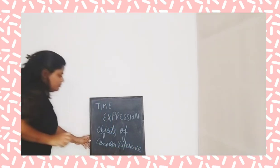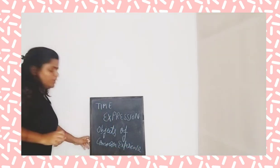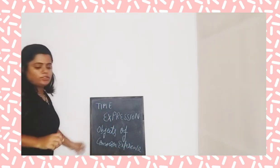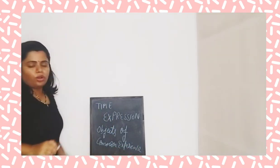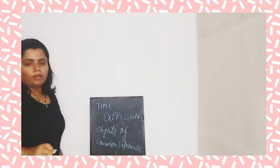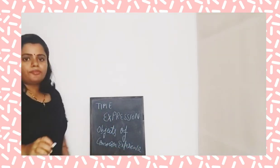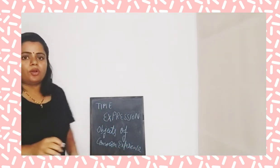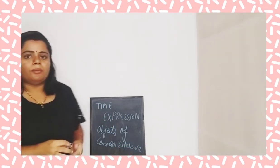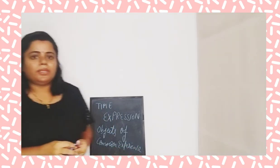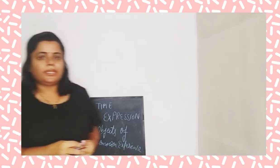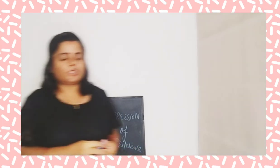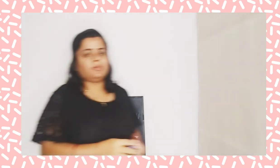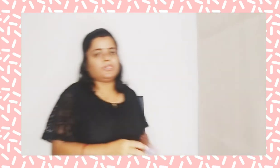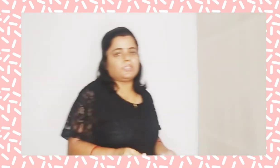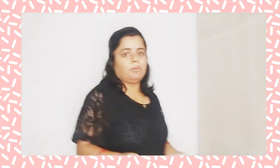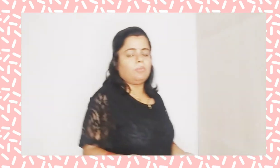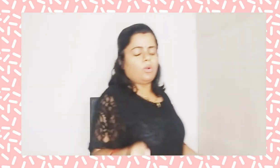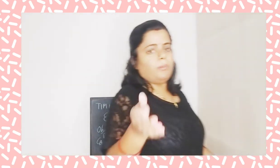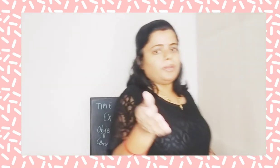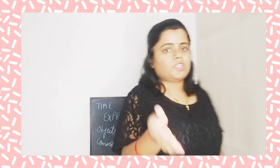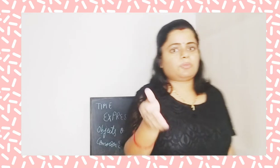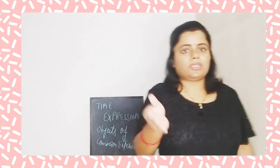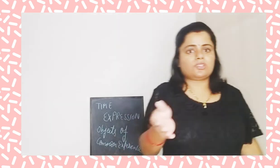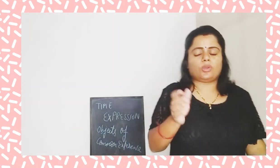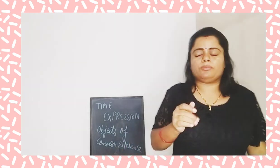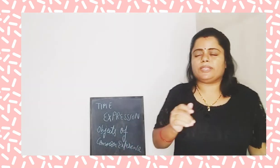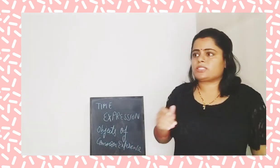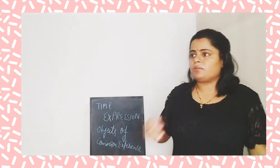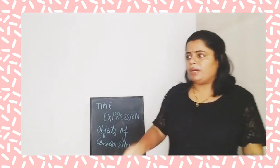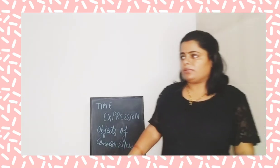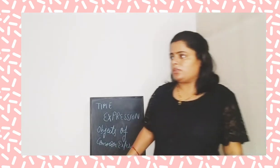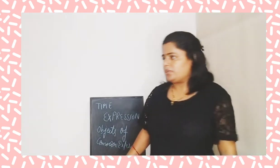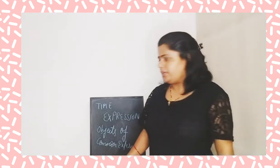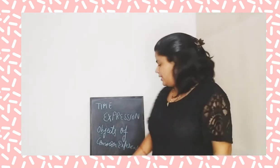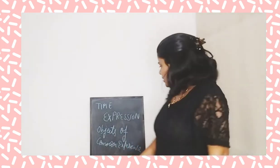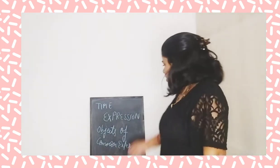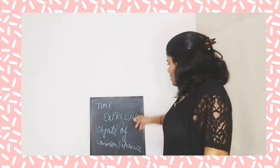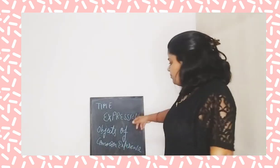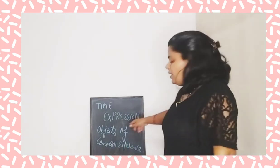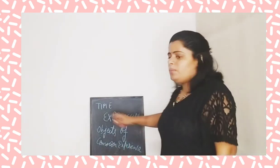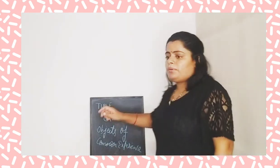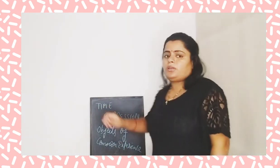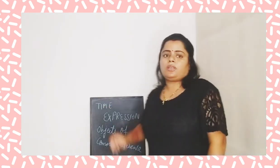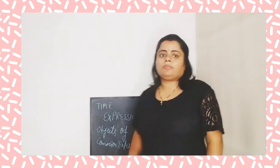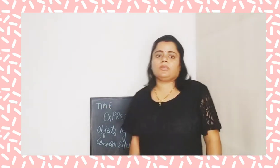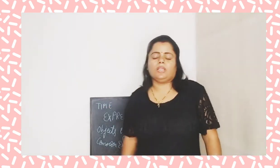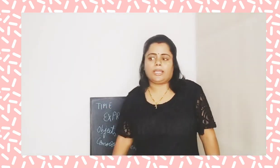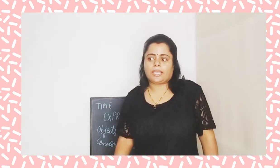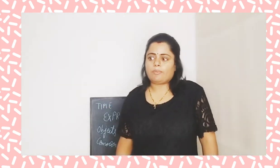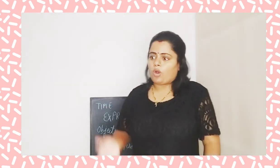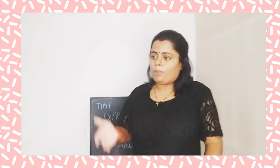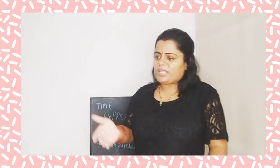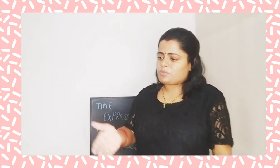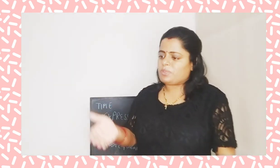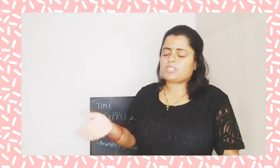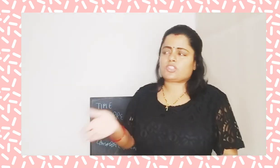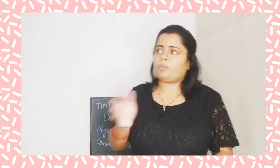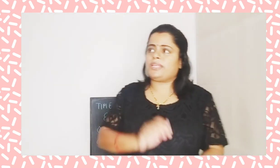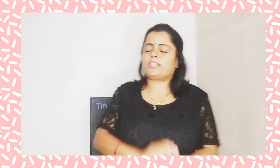ऑब्जेक्ट्स ऑफ कॉमन एक्सपीरियंस. जब हम कॉमन एक्सपीरियंस के ऑब्जेक्ट्स की बात कर रहे हैं, वहाँ पर हम द लगाएंगे. अब कॉमन एक्सपीरियंस के ऑब्जेक्ट्स कौन